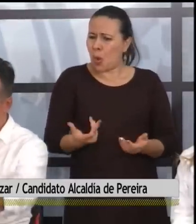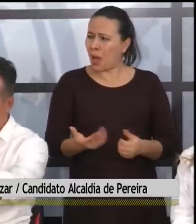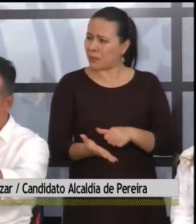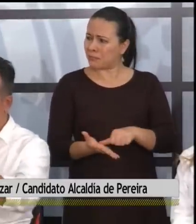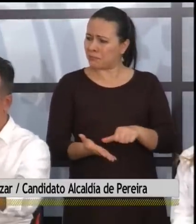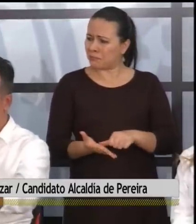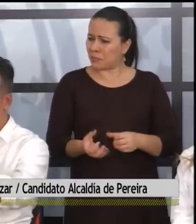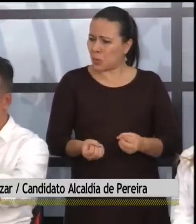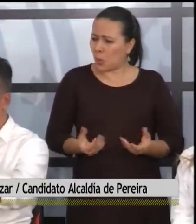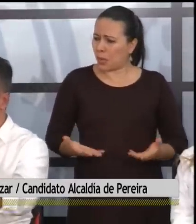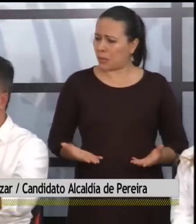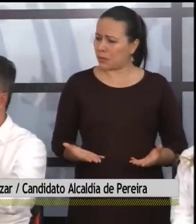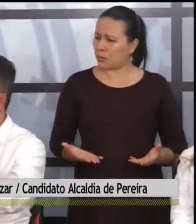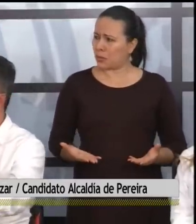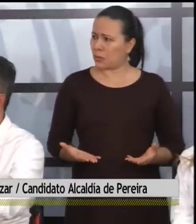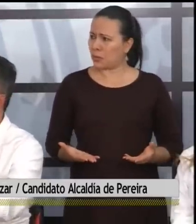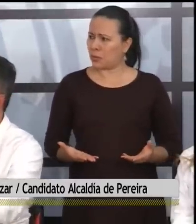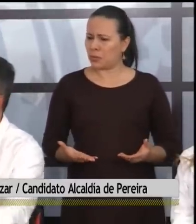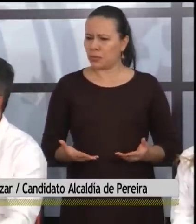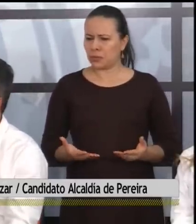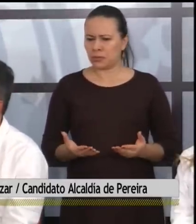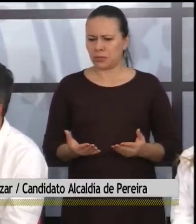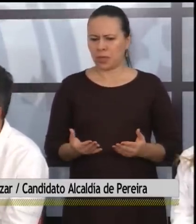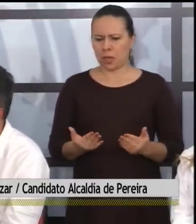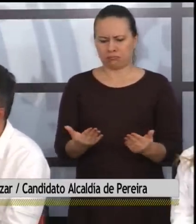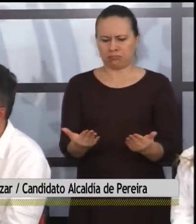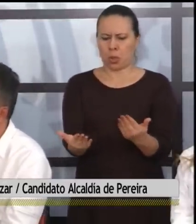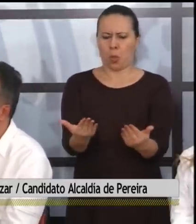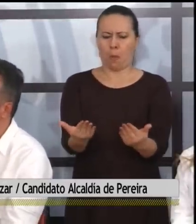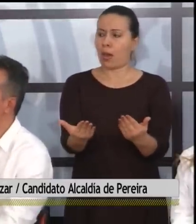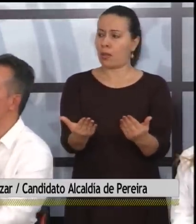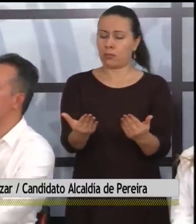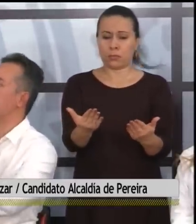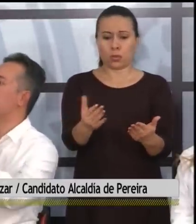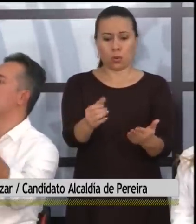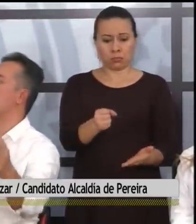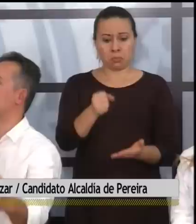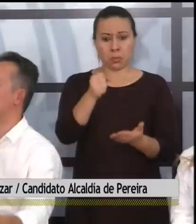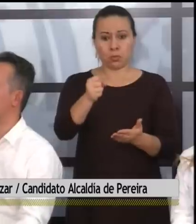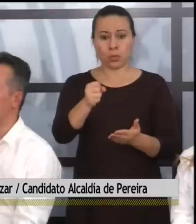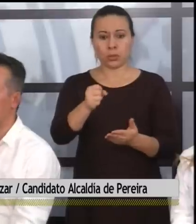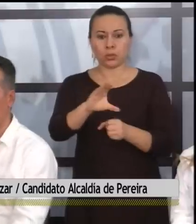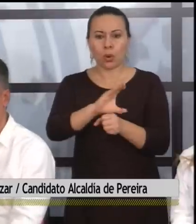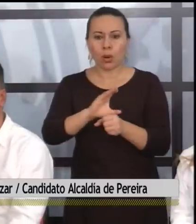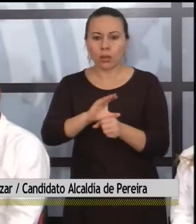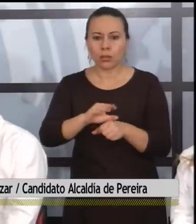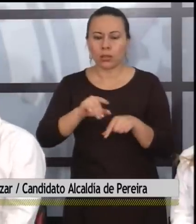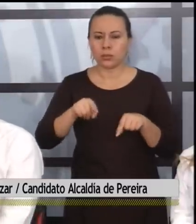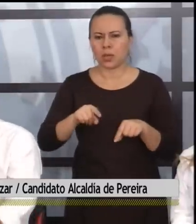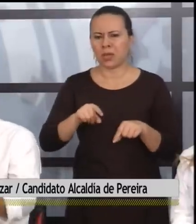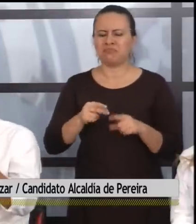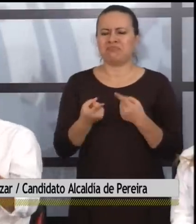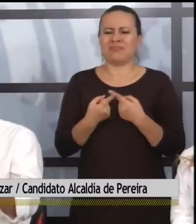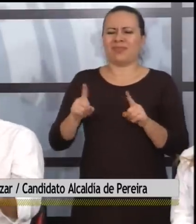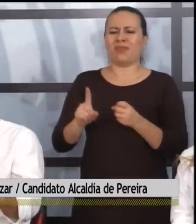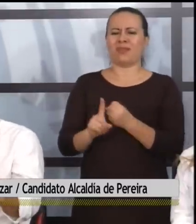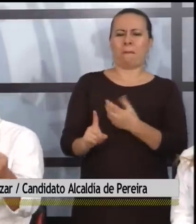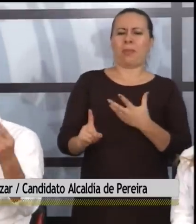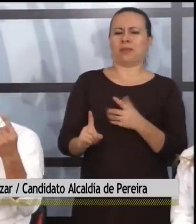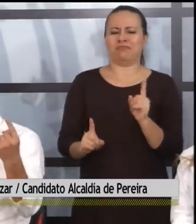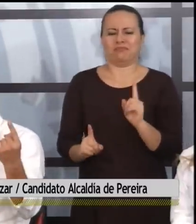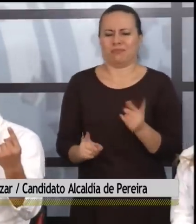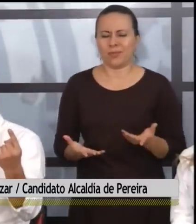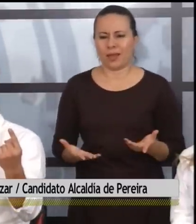Digamos, en relación con el presupuesto del municipio, eso no tiene gran impacto fiscal. Lo que yo estoy planteando es